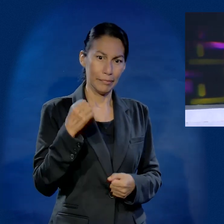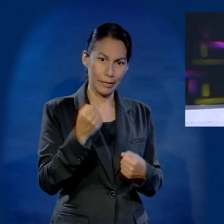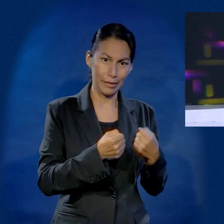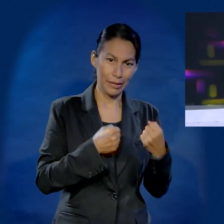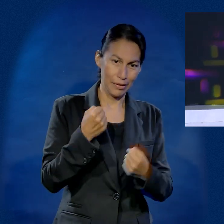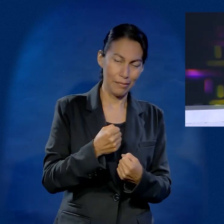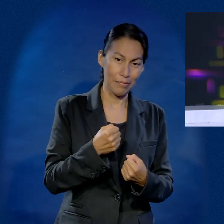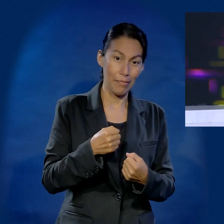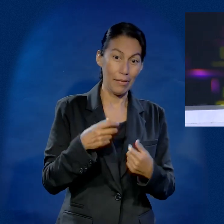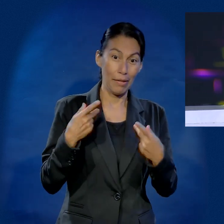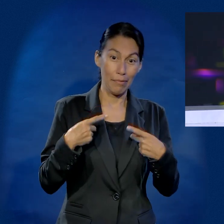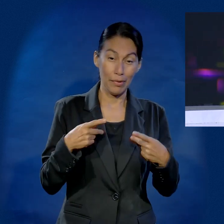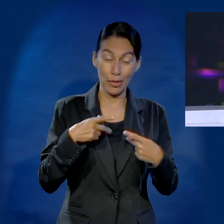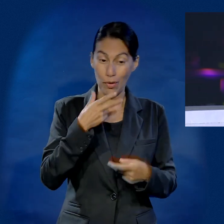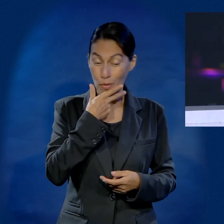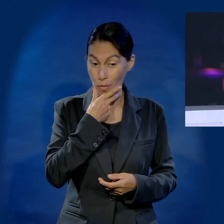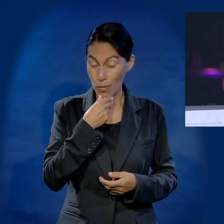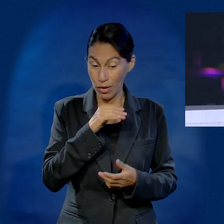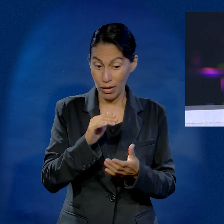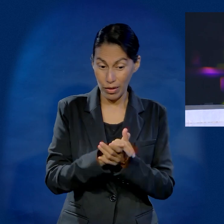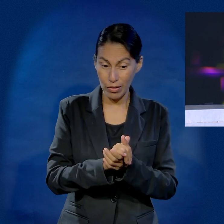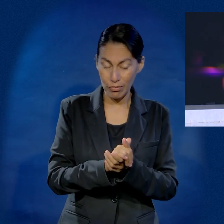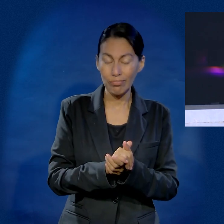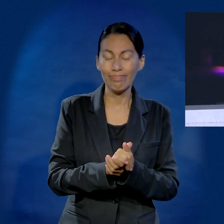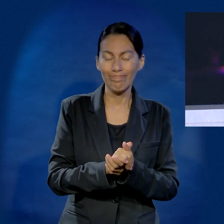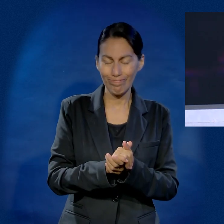Y los casados dicen, oh, sí que pelean.